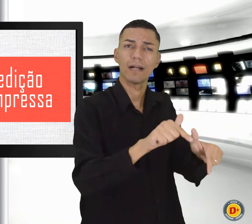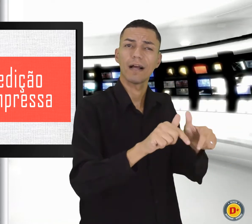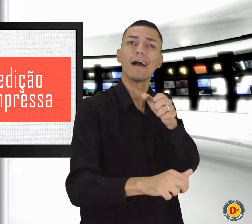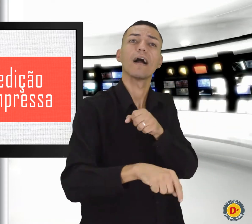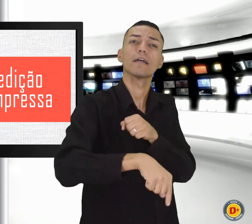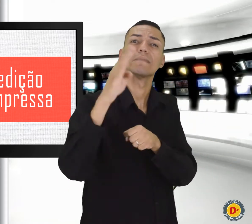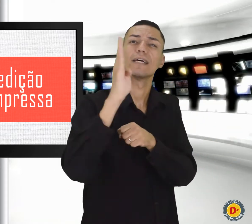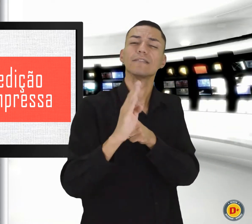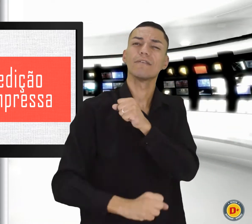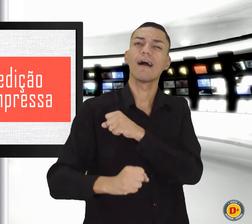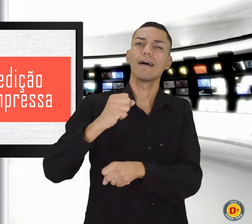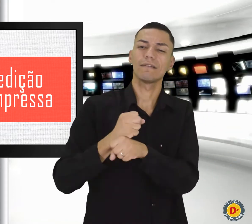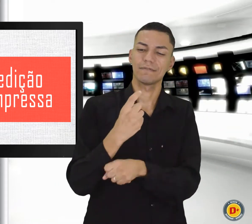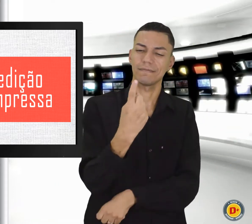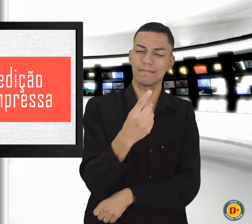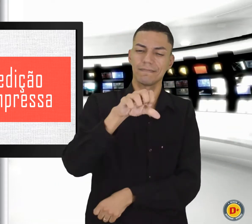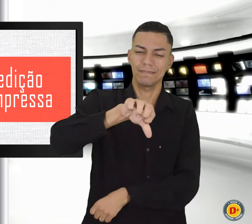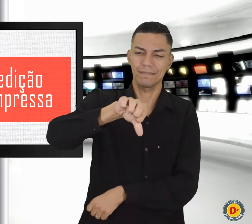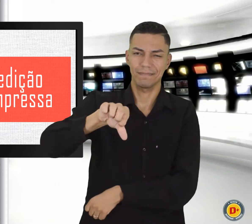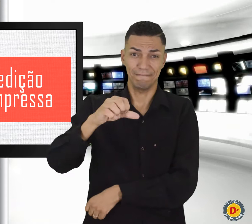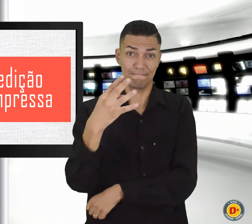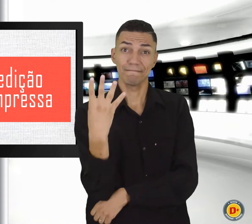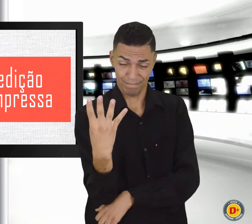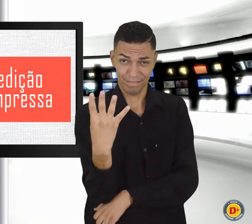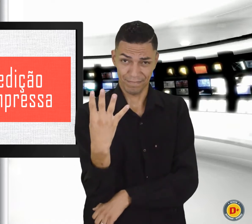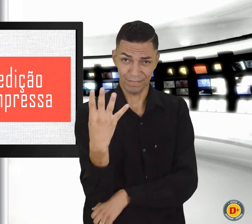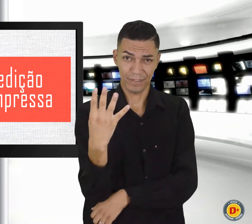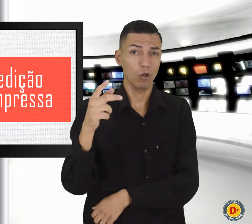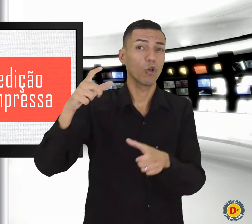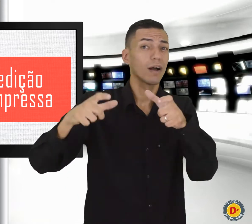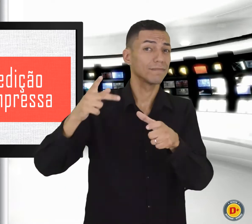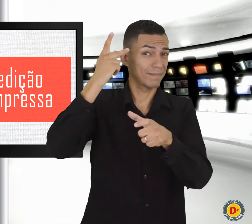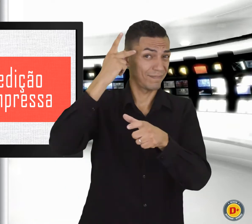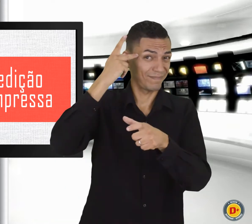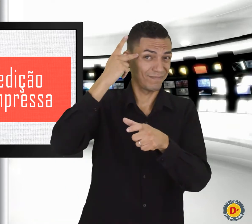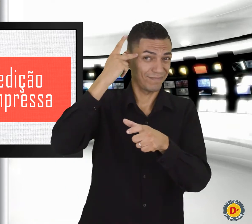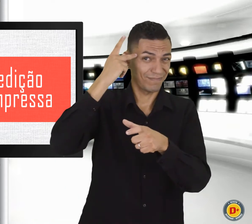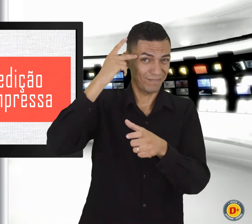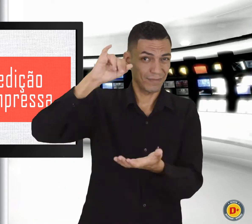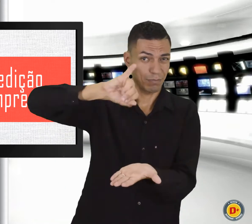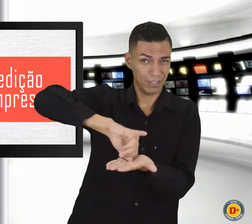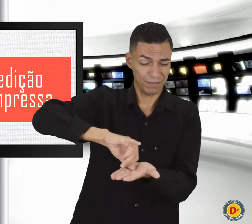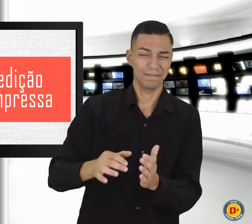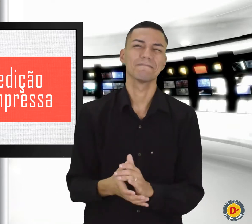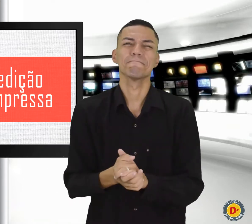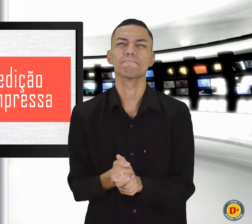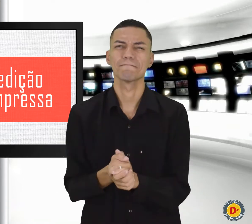de trabalho aconteceu em 1994, em São Paulo. A